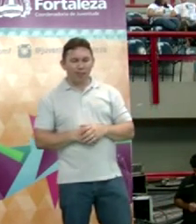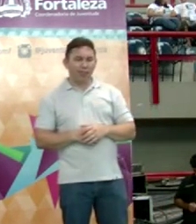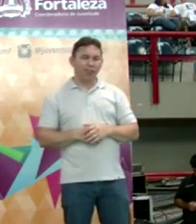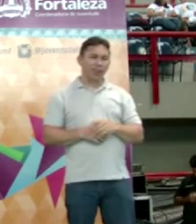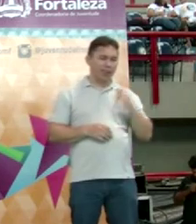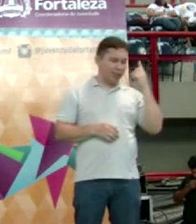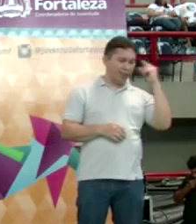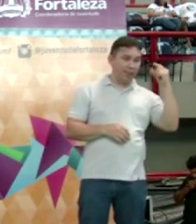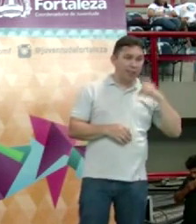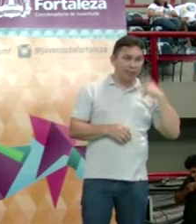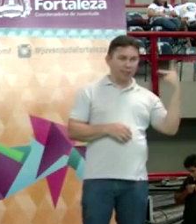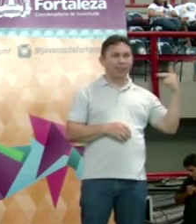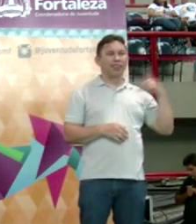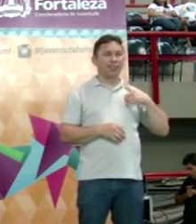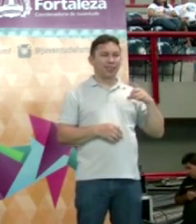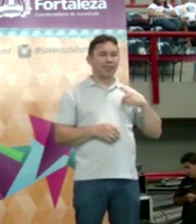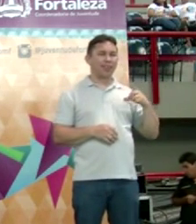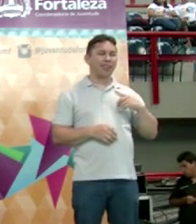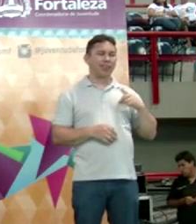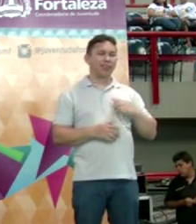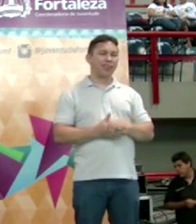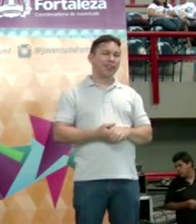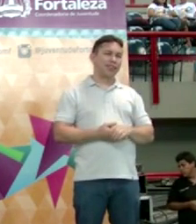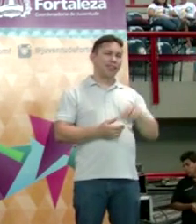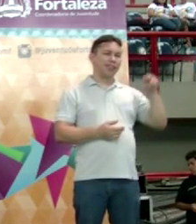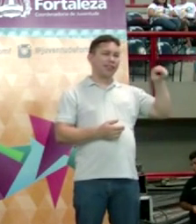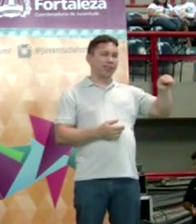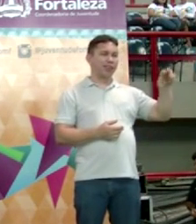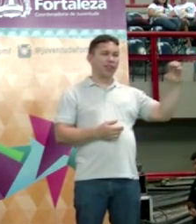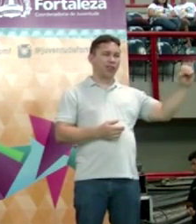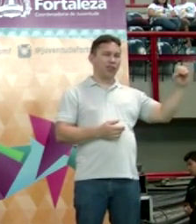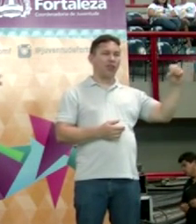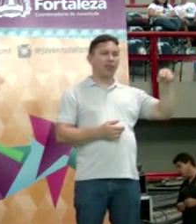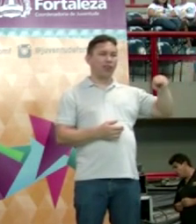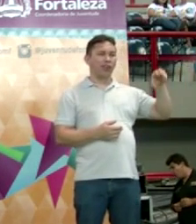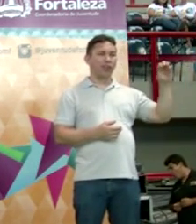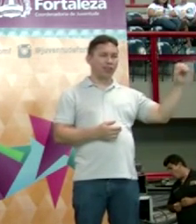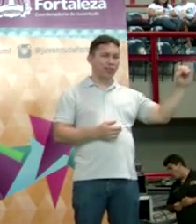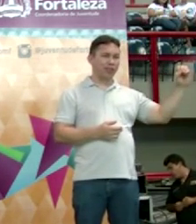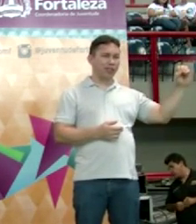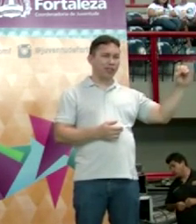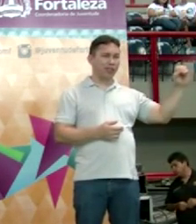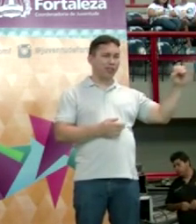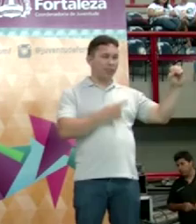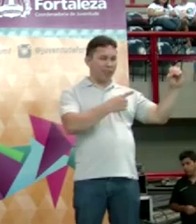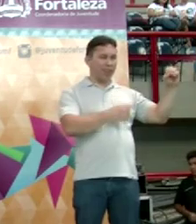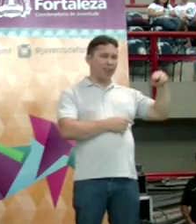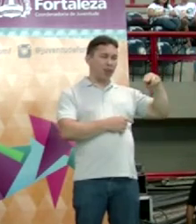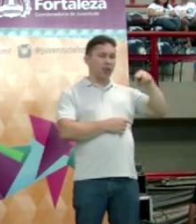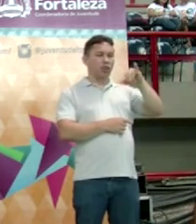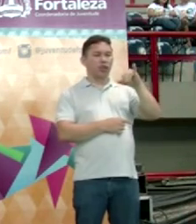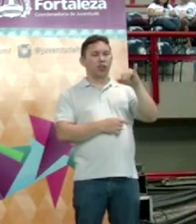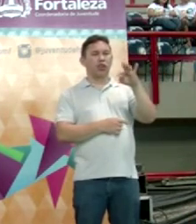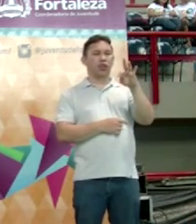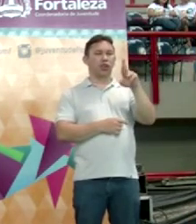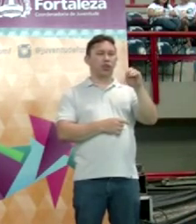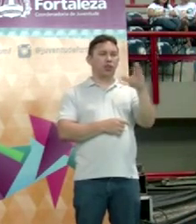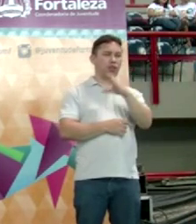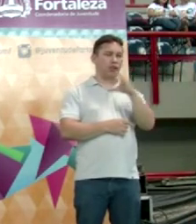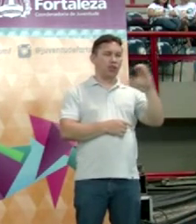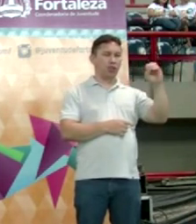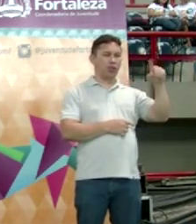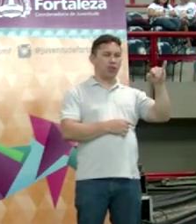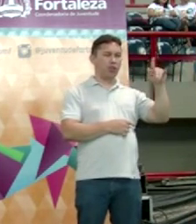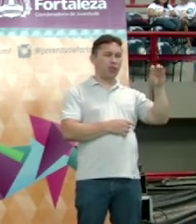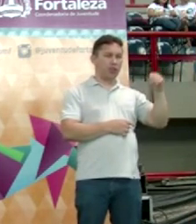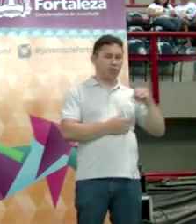que tem no maracujá? Tem NO, óxido de nitrogênio. Também se liga de forma estável à hemoglobina. Só que quando você